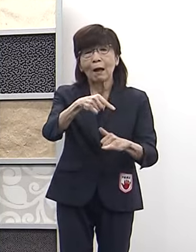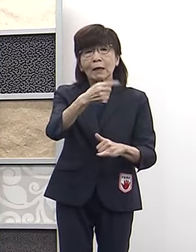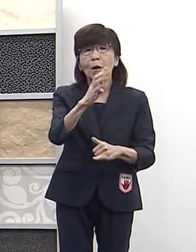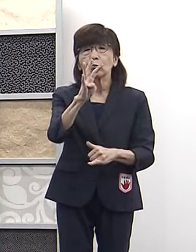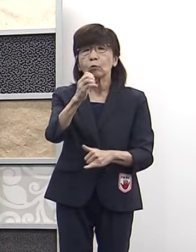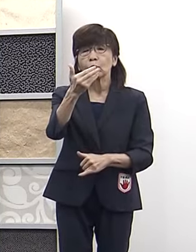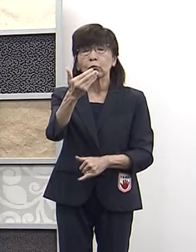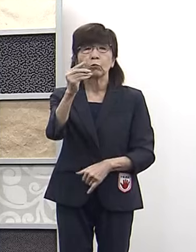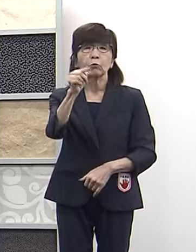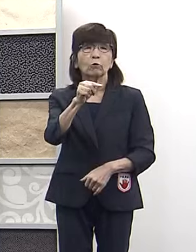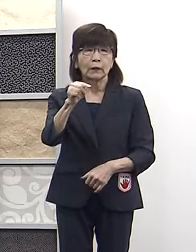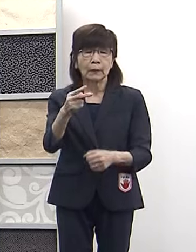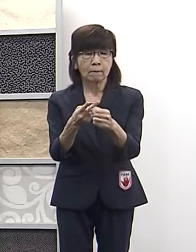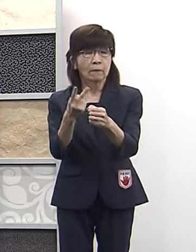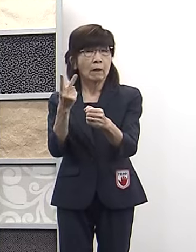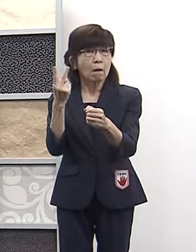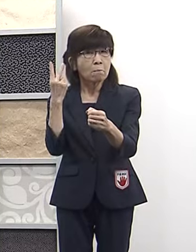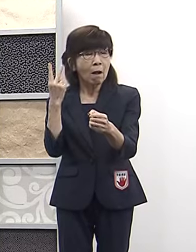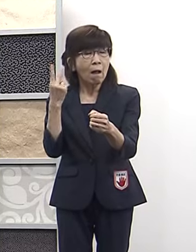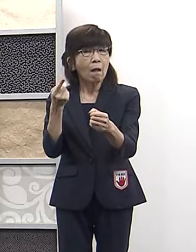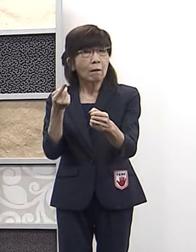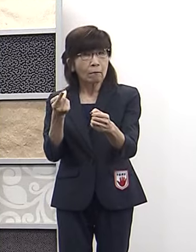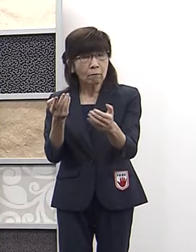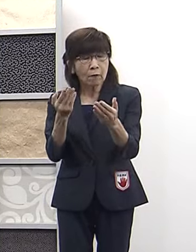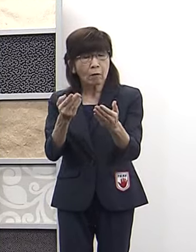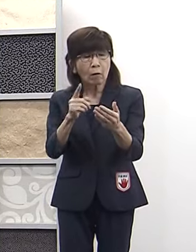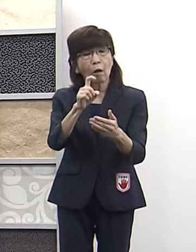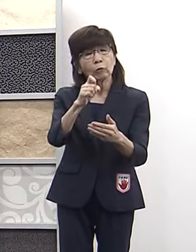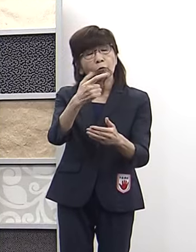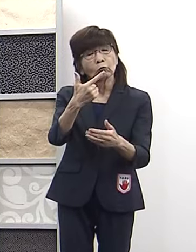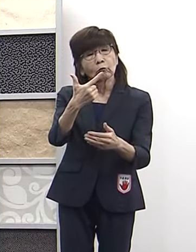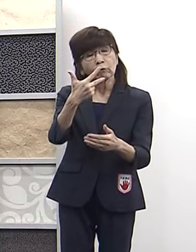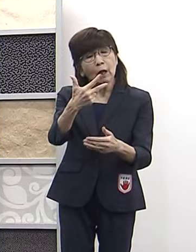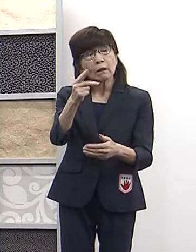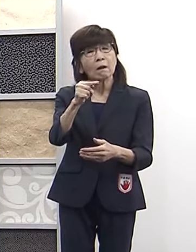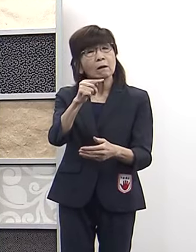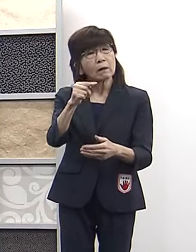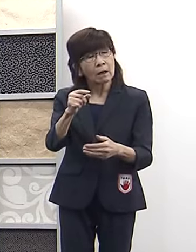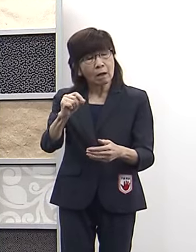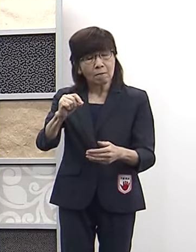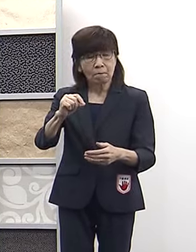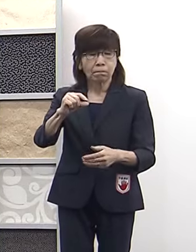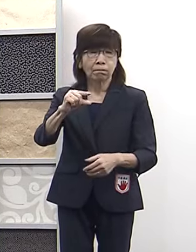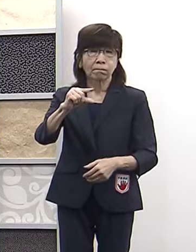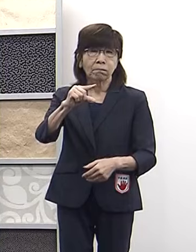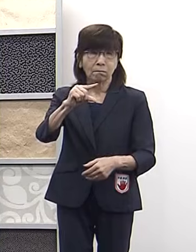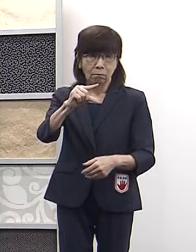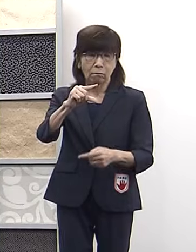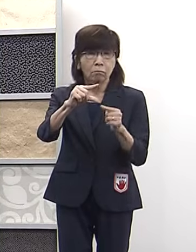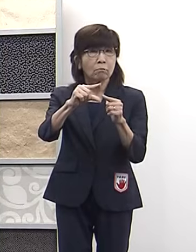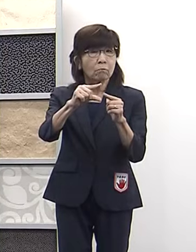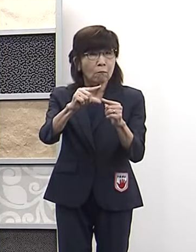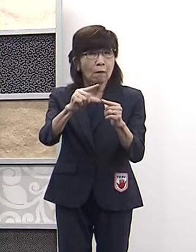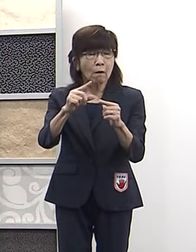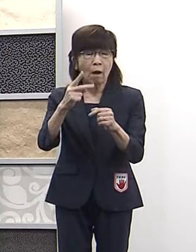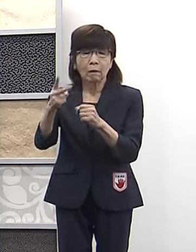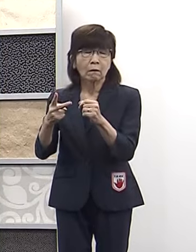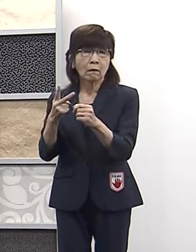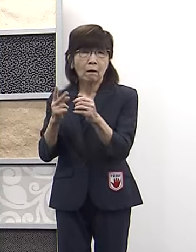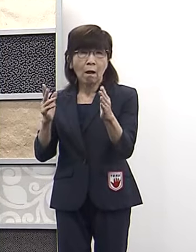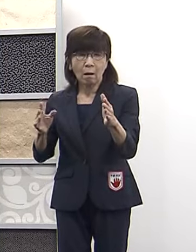。前年より17名増加をされておられ、増加をしており、これはですね、2年連続